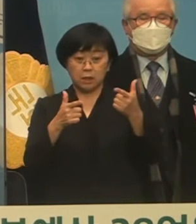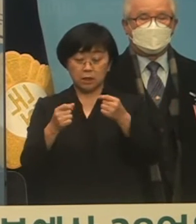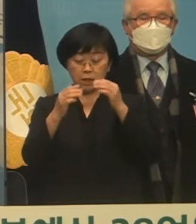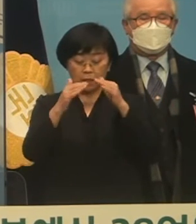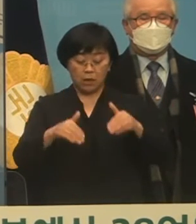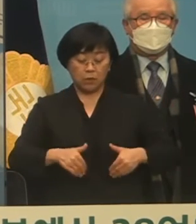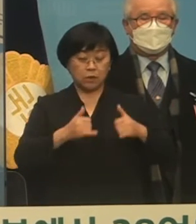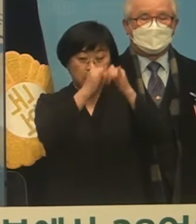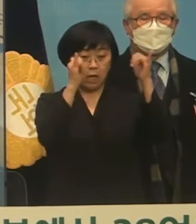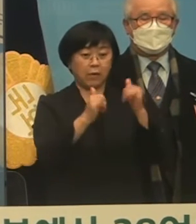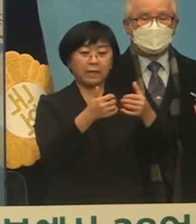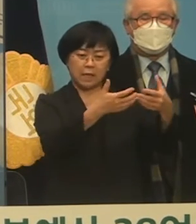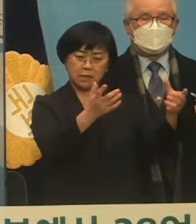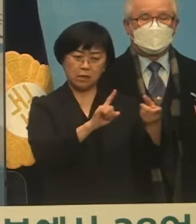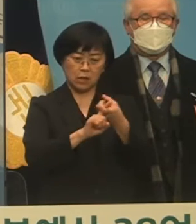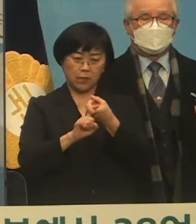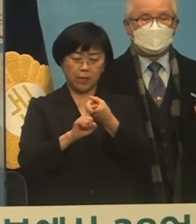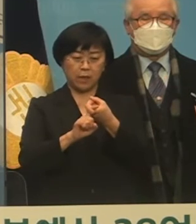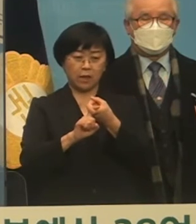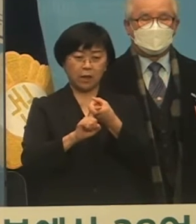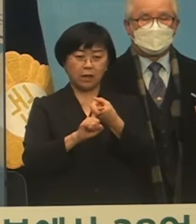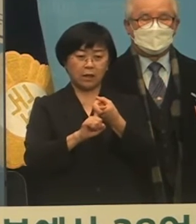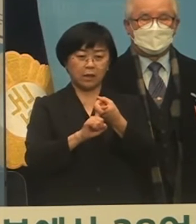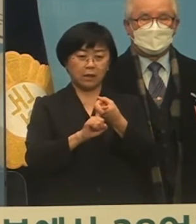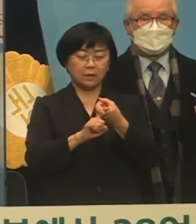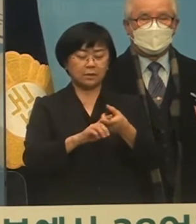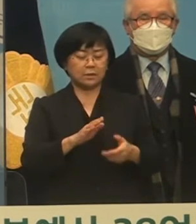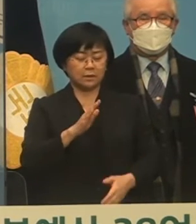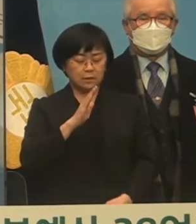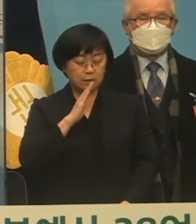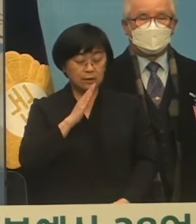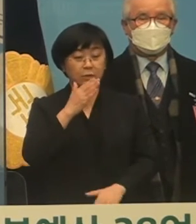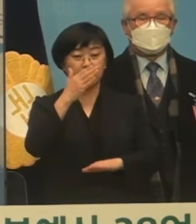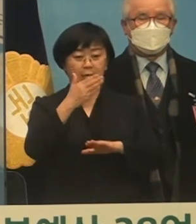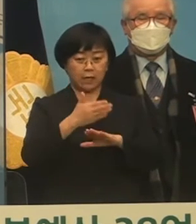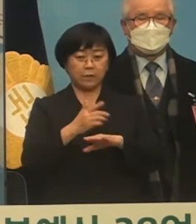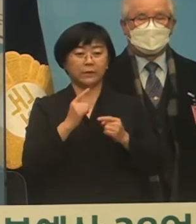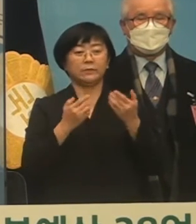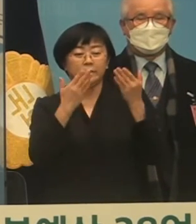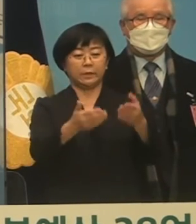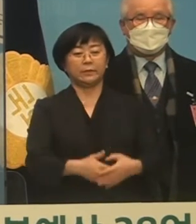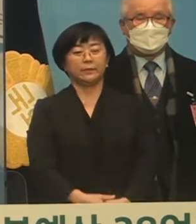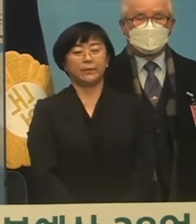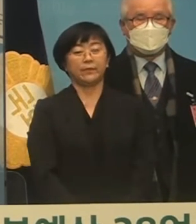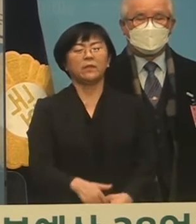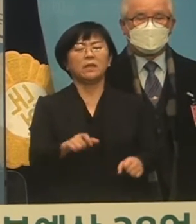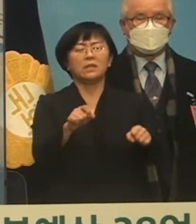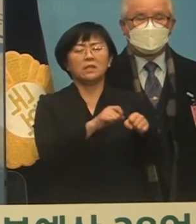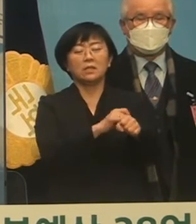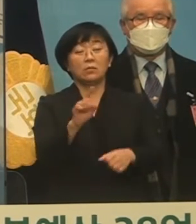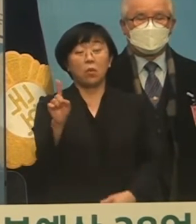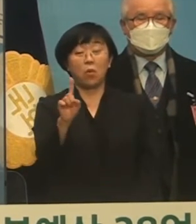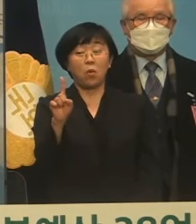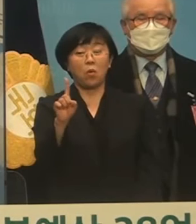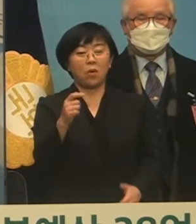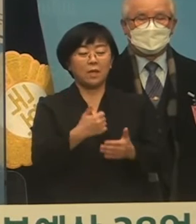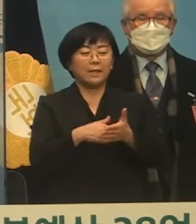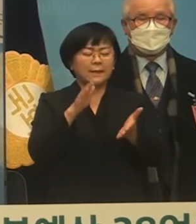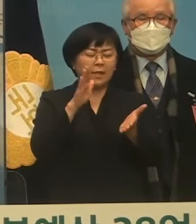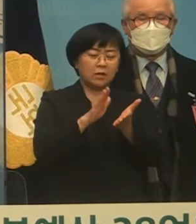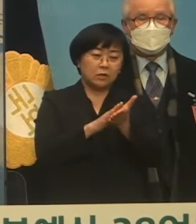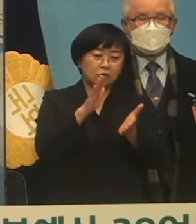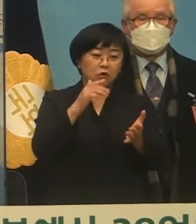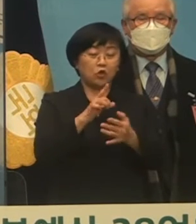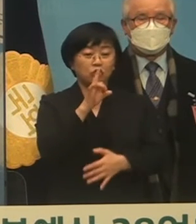전남도 사회단체 연합회에 머리 숙여 진심으로 감사 말씀드립니다. 특히